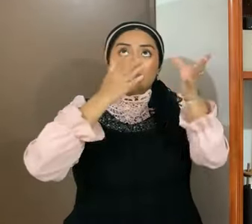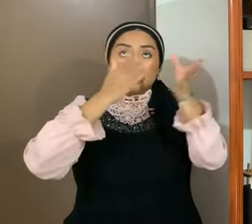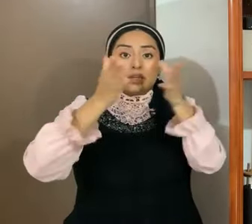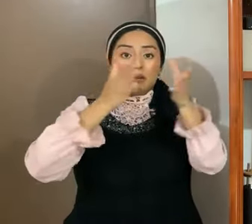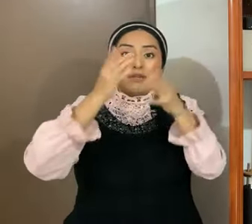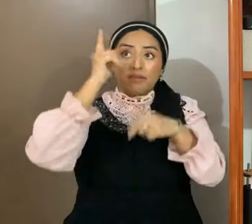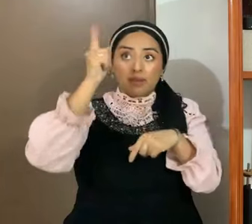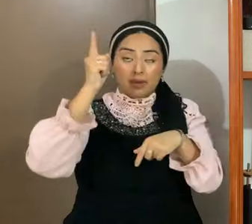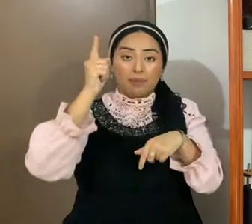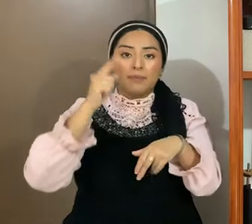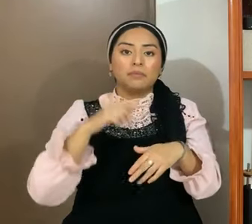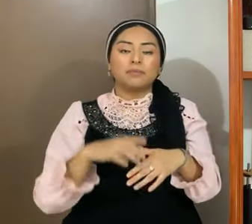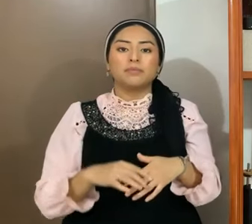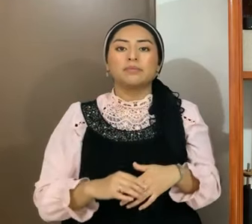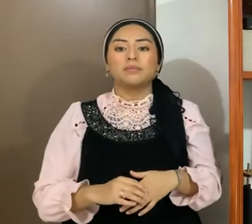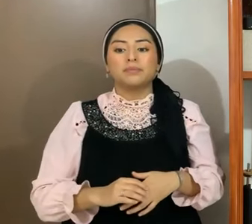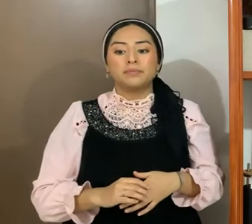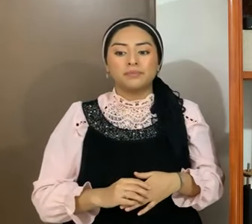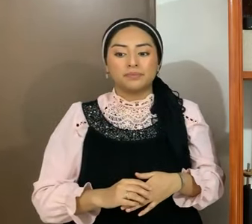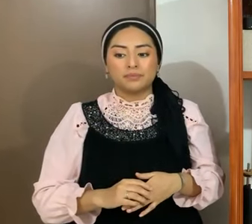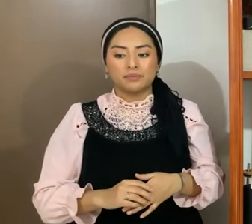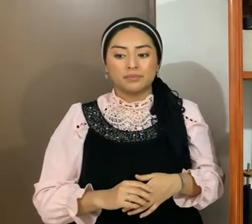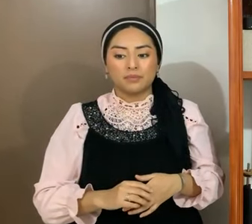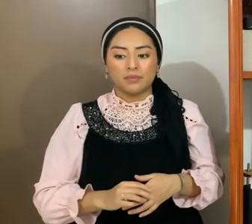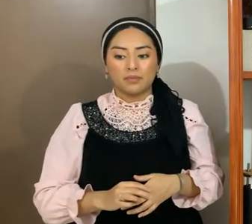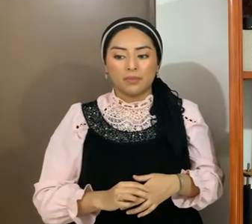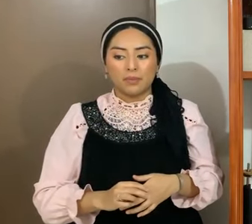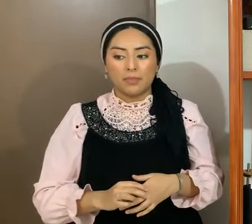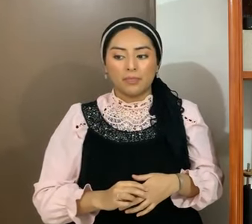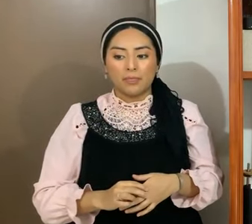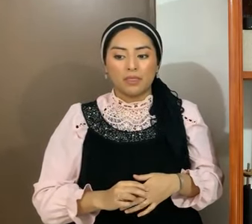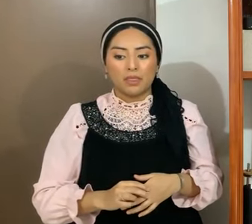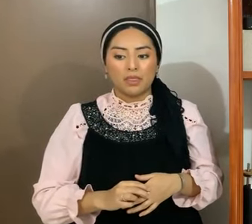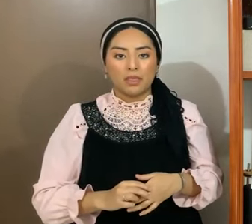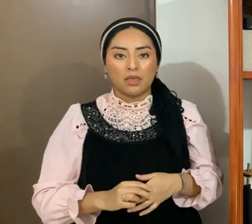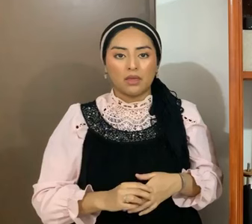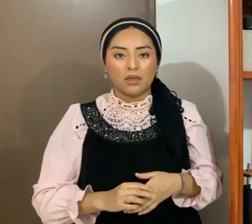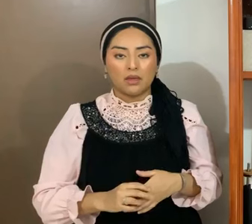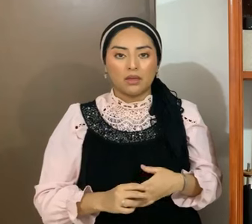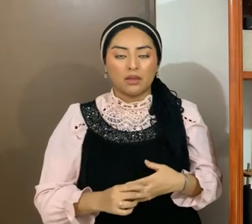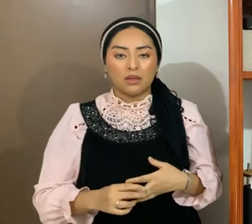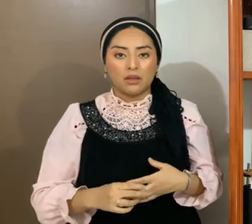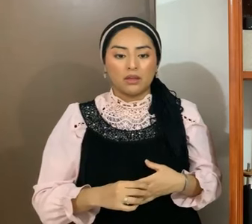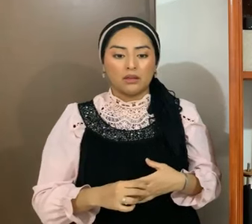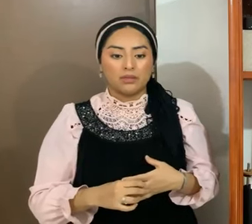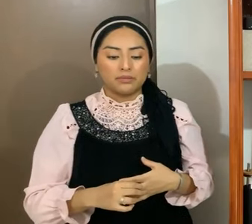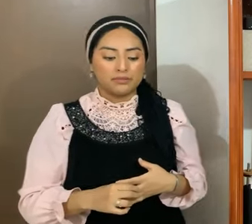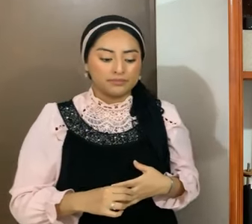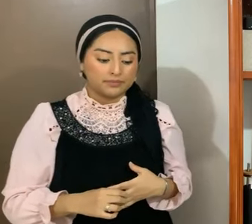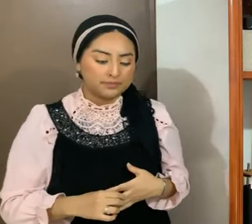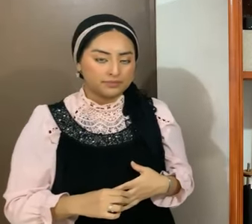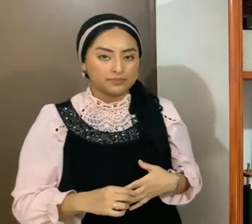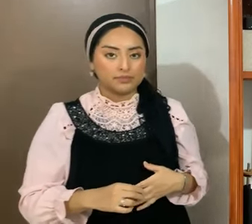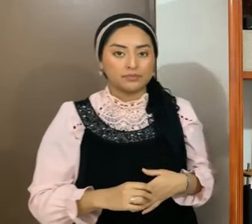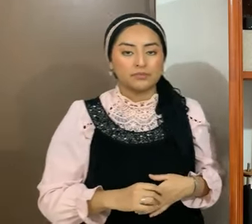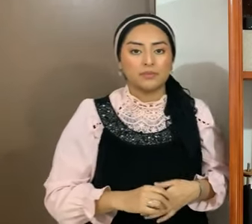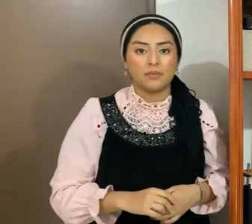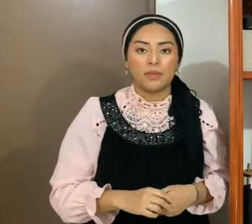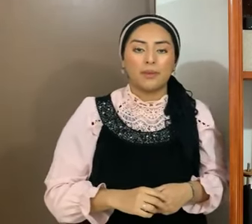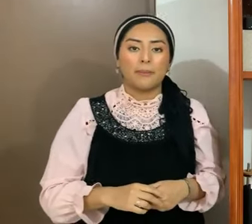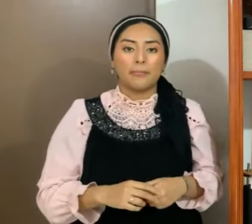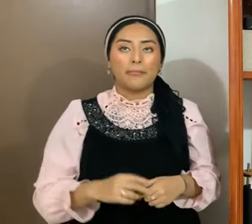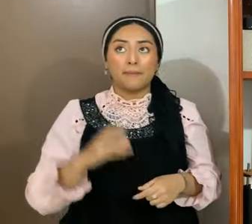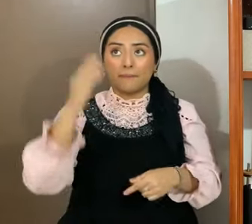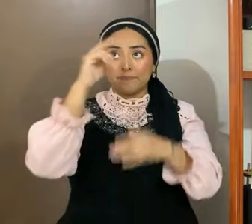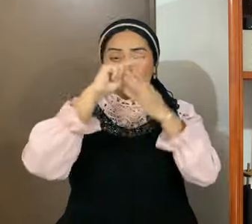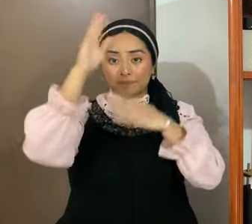servirle sin que tenga una gran preparación, sin que sea visible o reconocible ante los ojos de la humanidad, y en